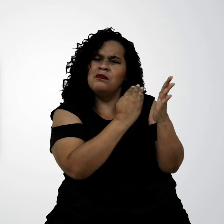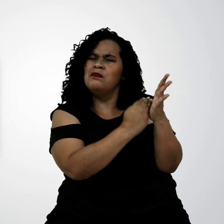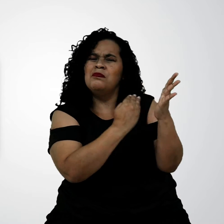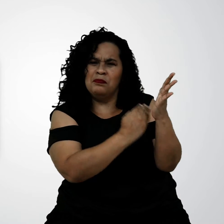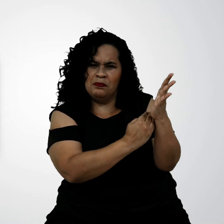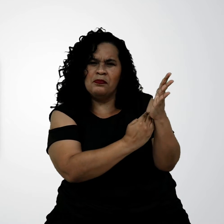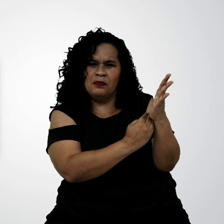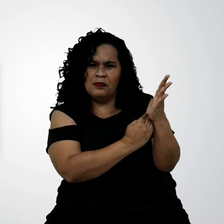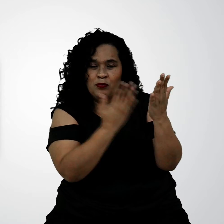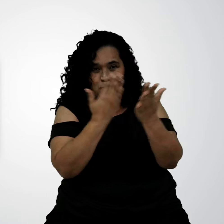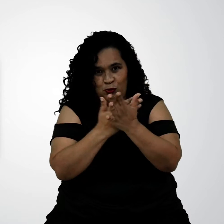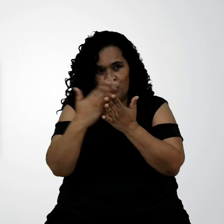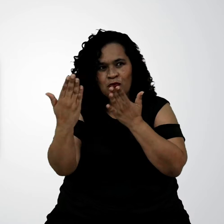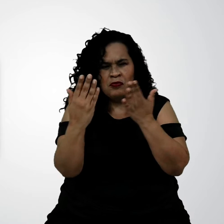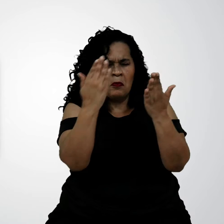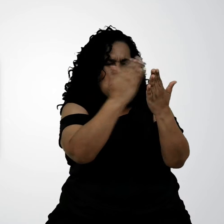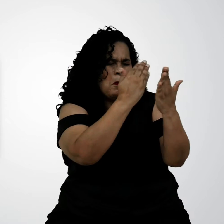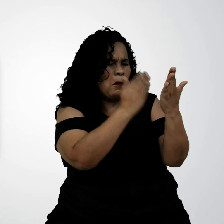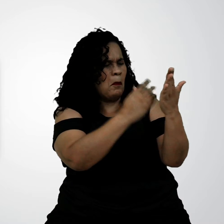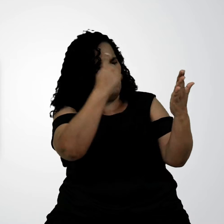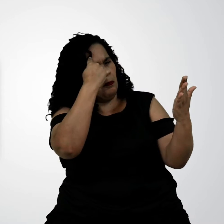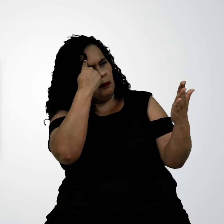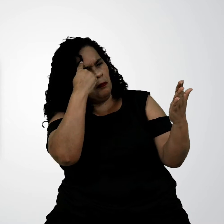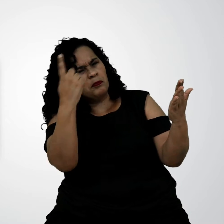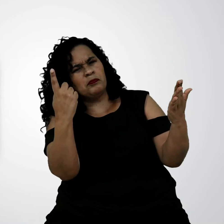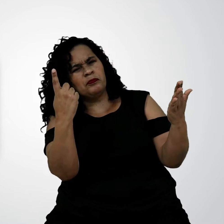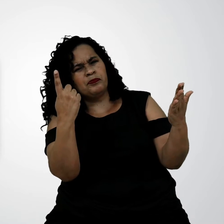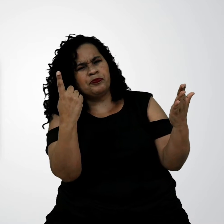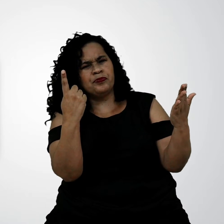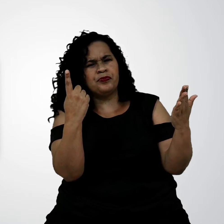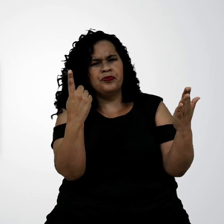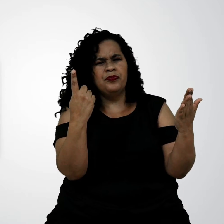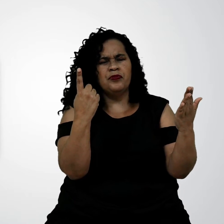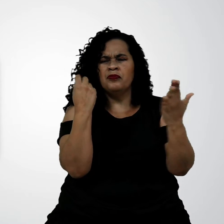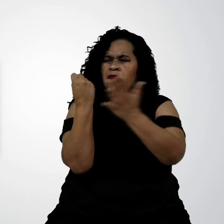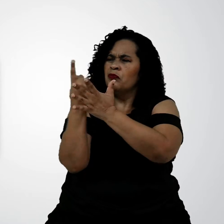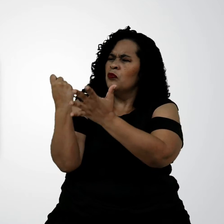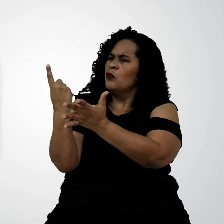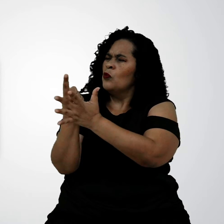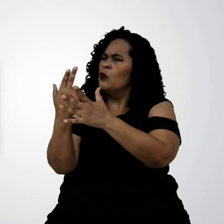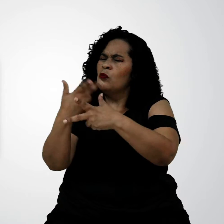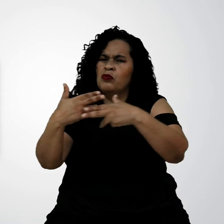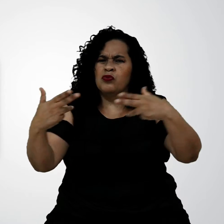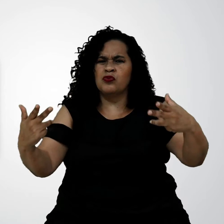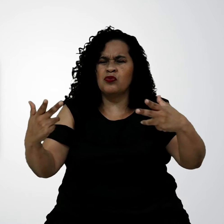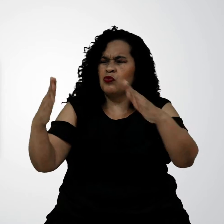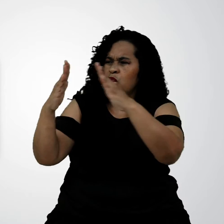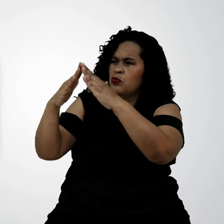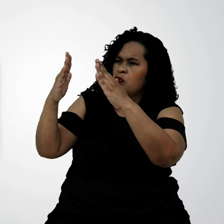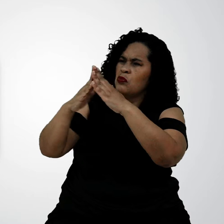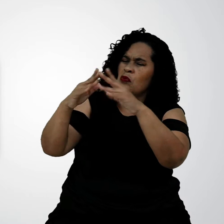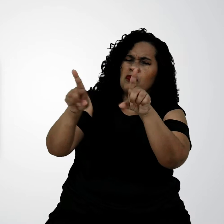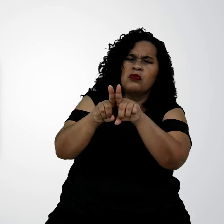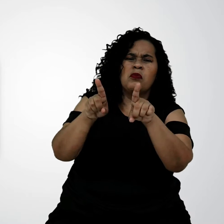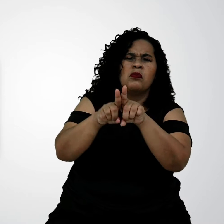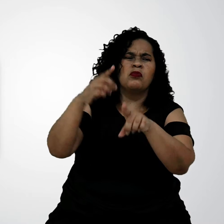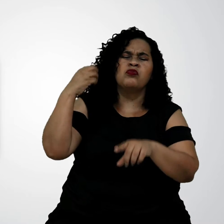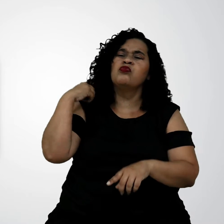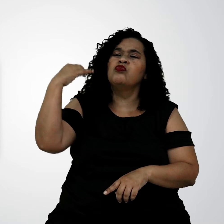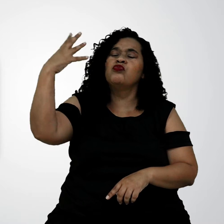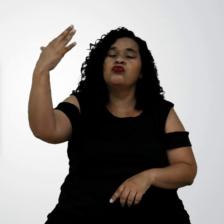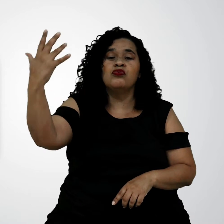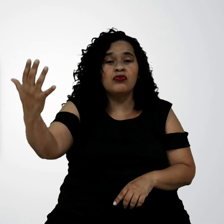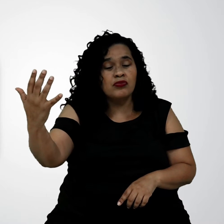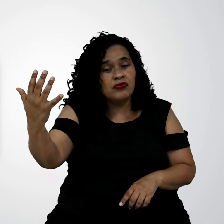faz planos. Então, pensaram em trocar os móveis de casa, pensaram em fazer uma viagem, mas por fim